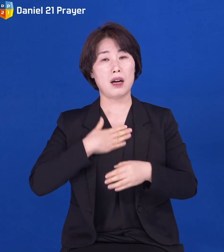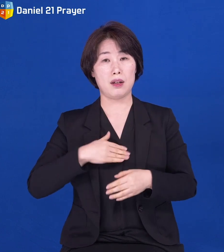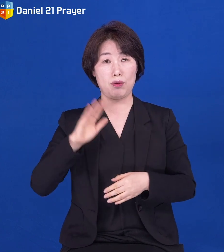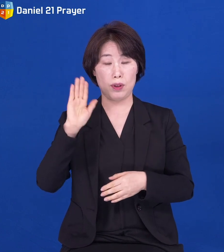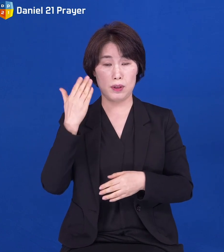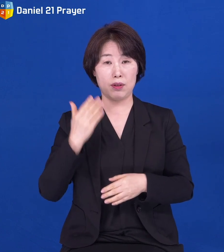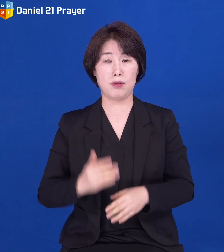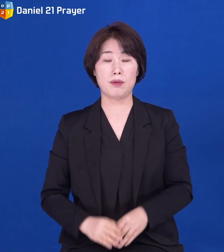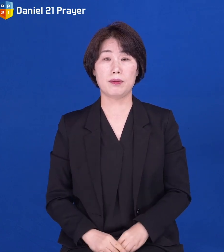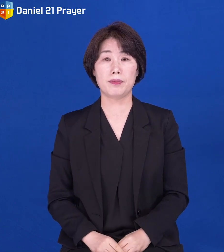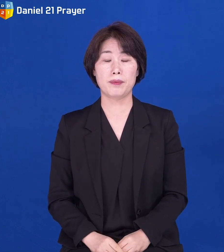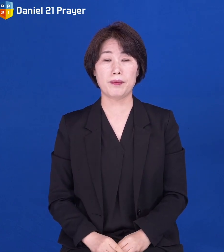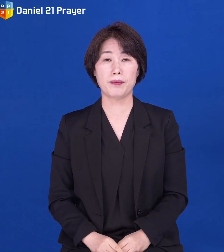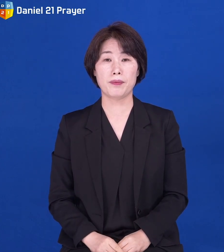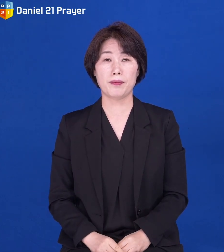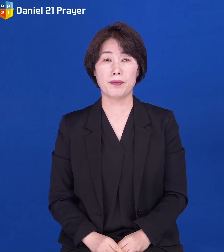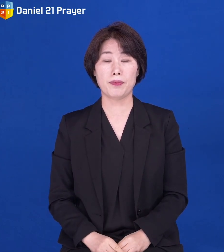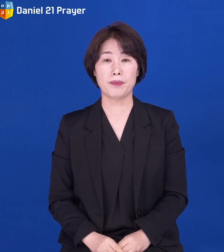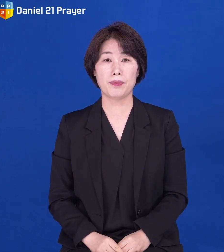이제 교회에 정말